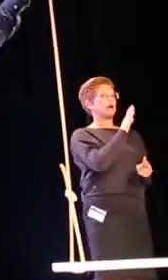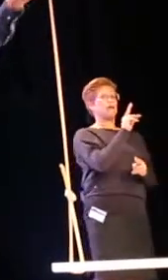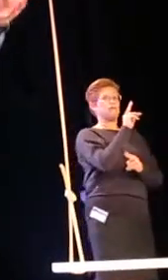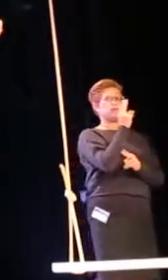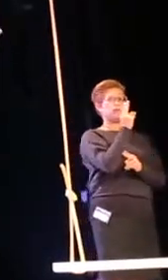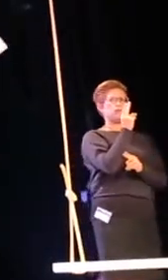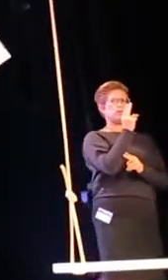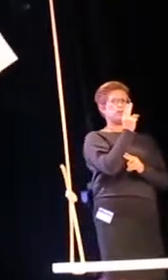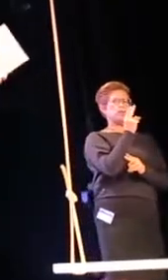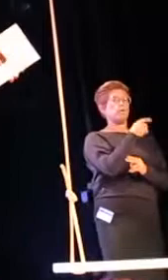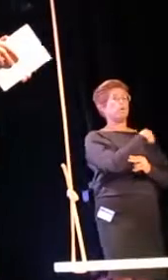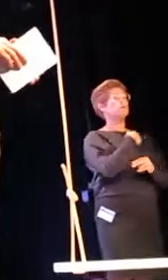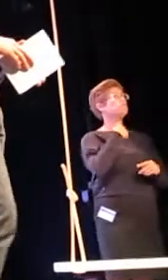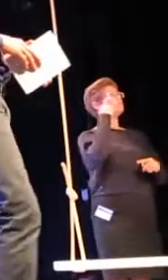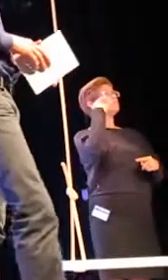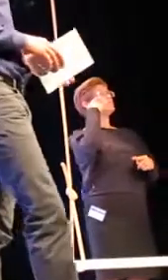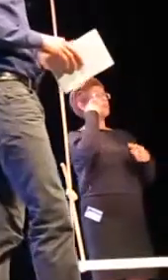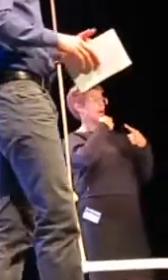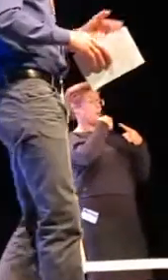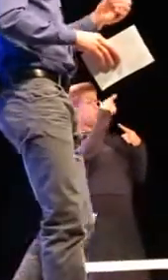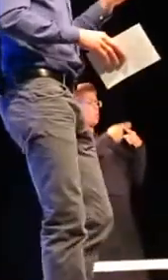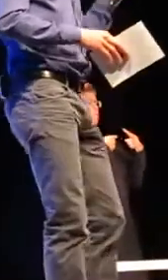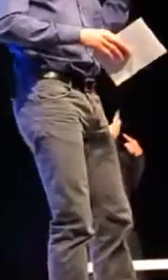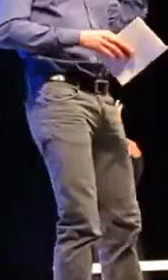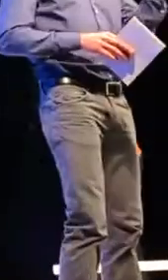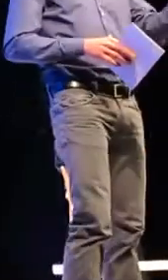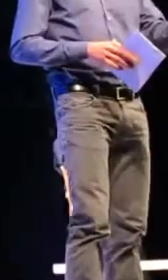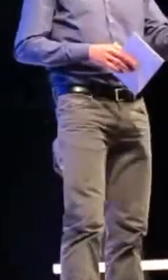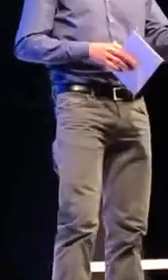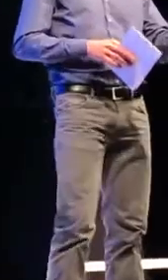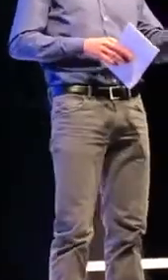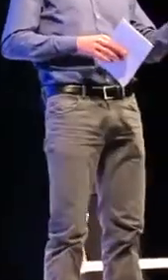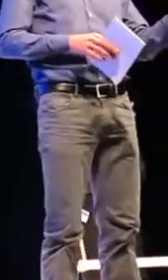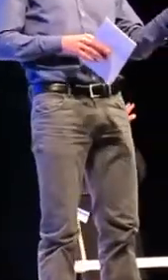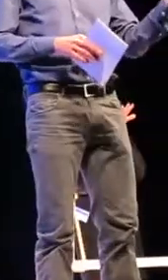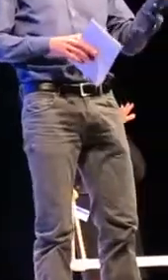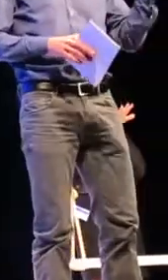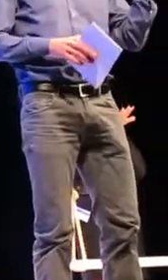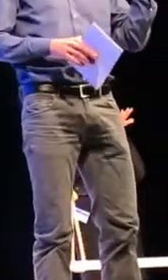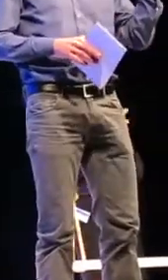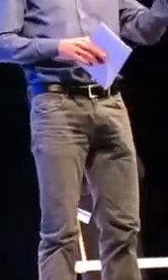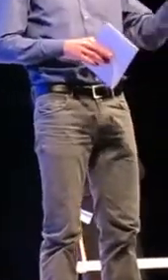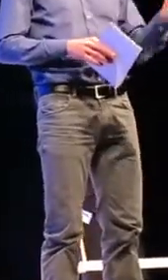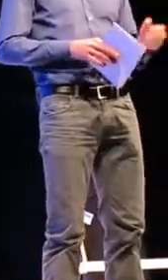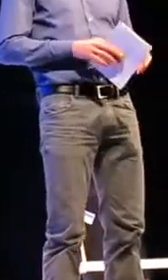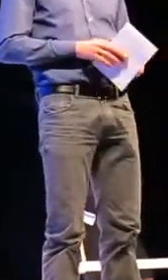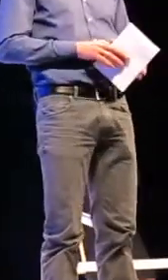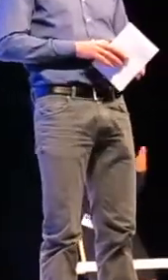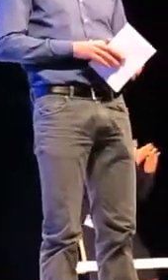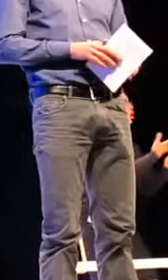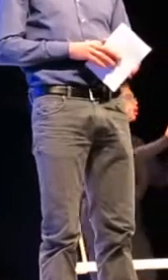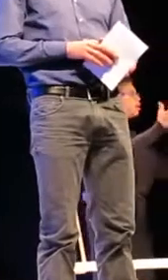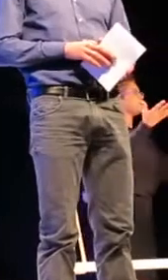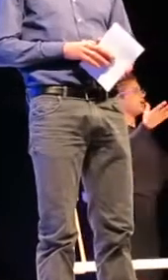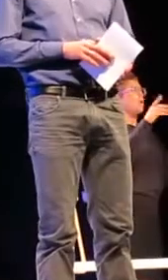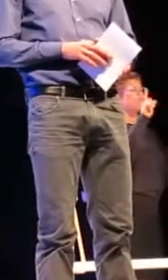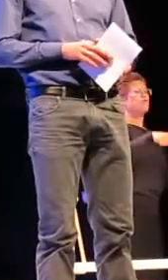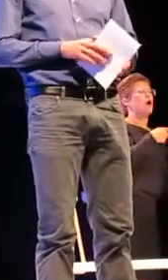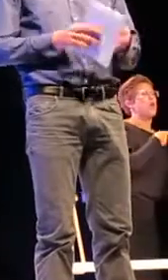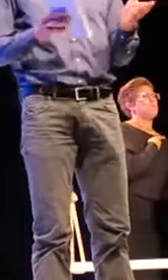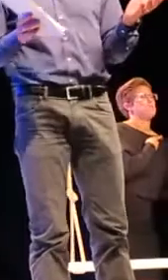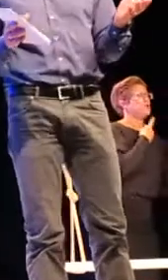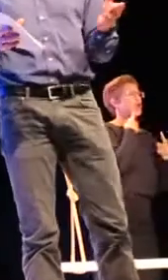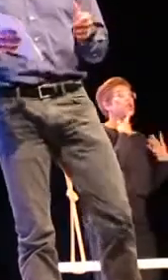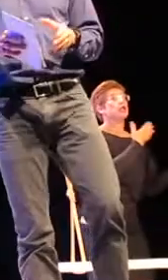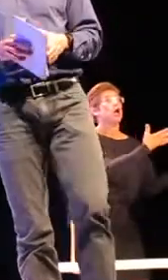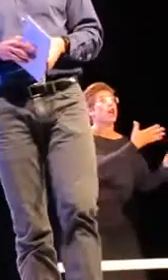tänker vi kring 2015 ungefär som att lägg inte allt för många kort på bordet. Dramatisera inte upp hur avgörande 2015